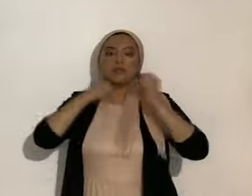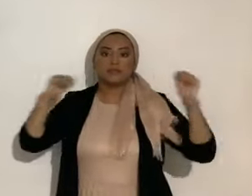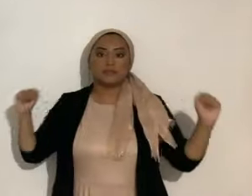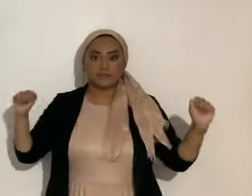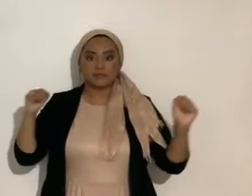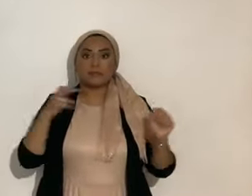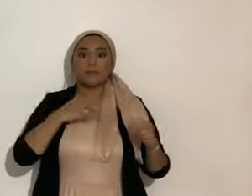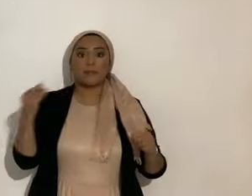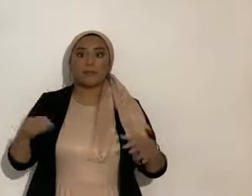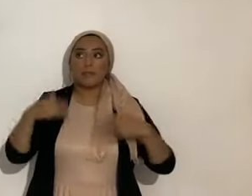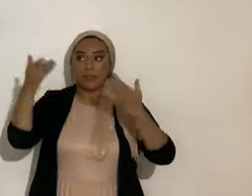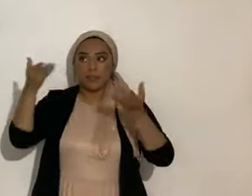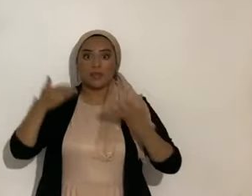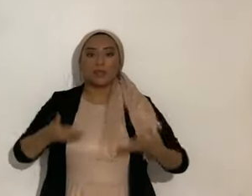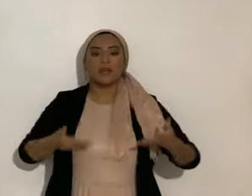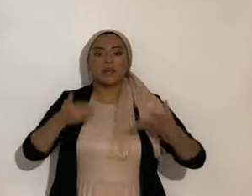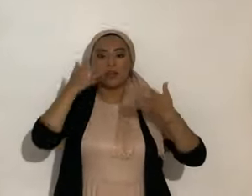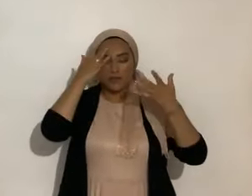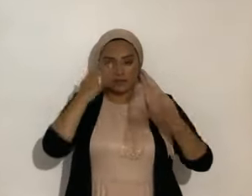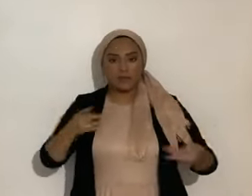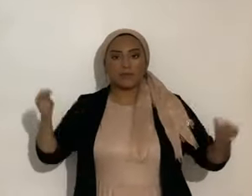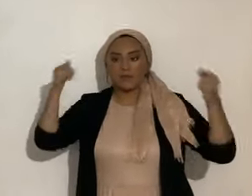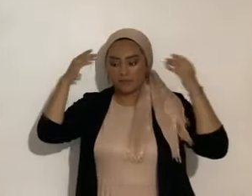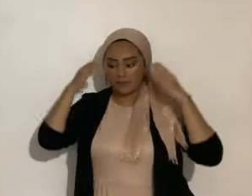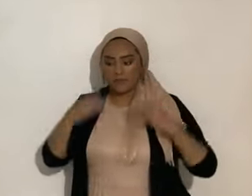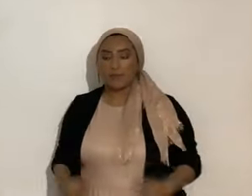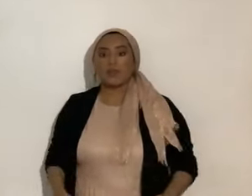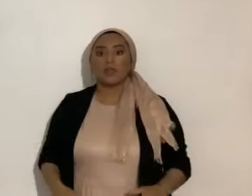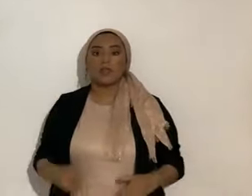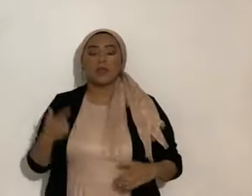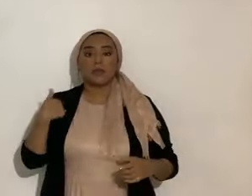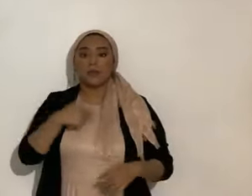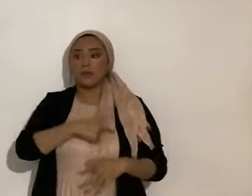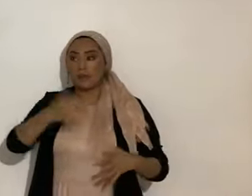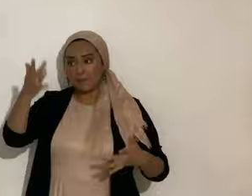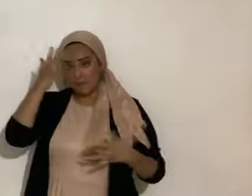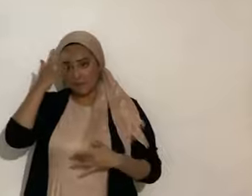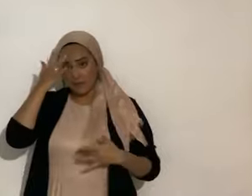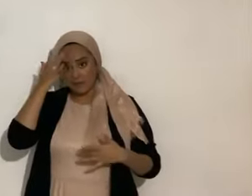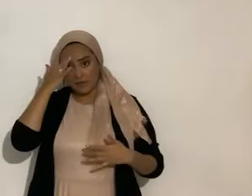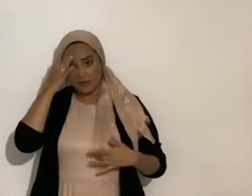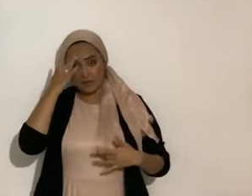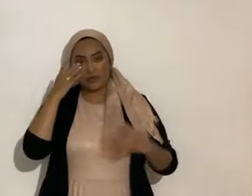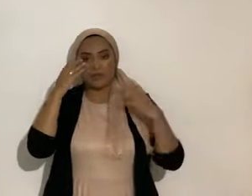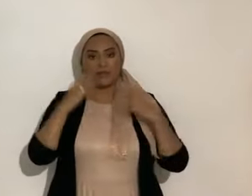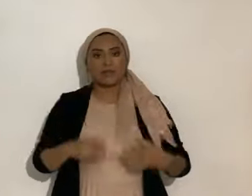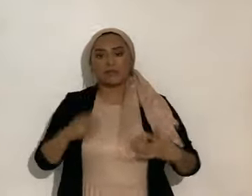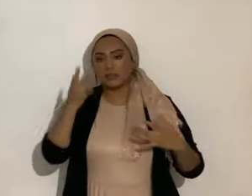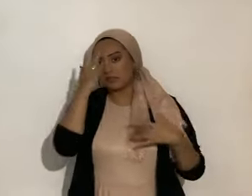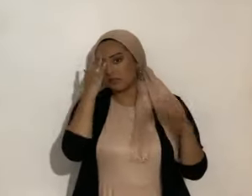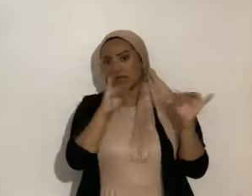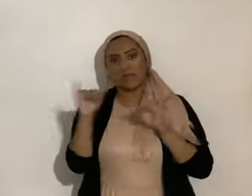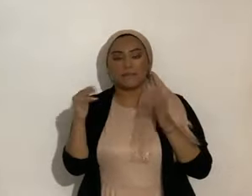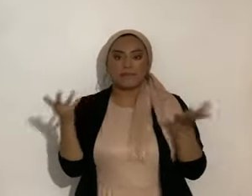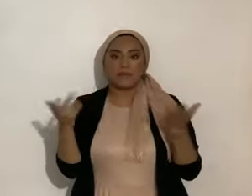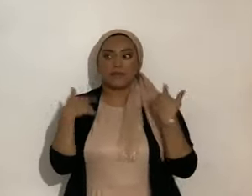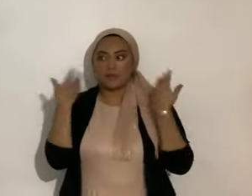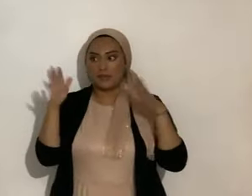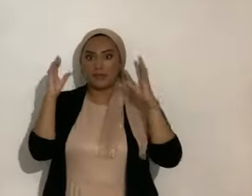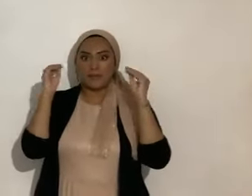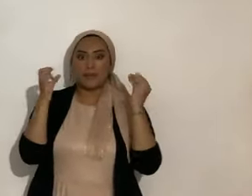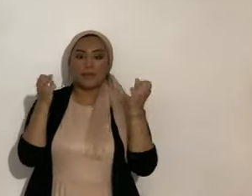Y nos da sanidad física. Porque estando enfermos del alma, el cuerpo se enferma también. Eso ya lo he